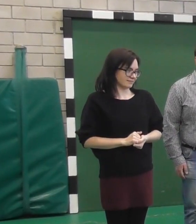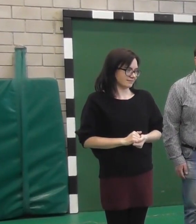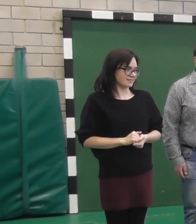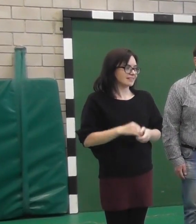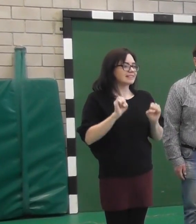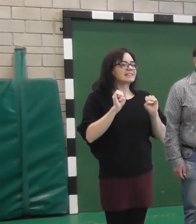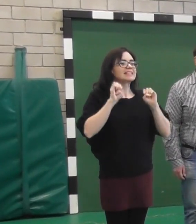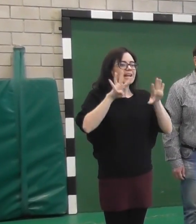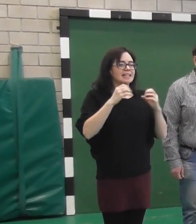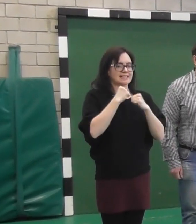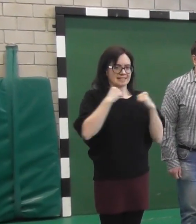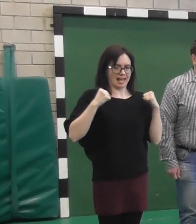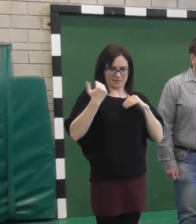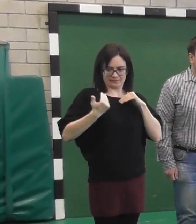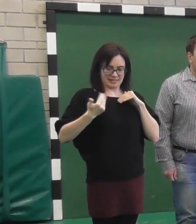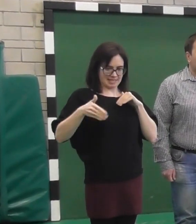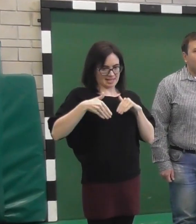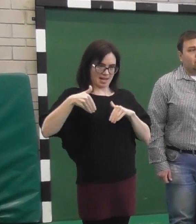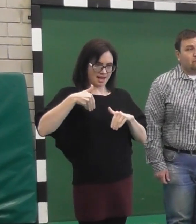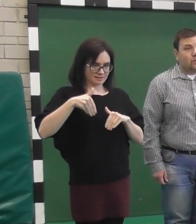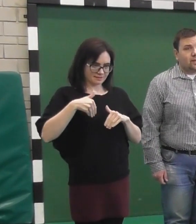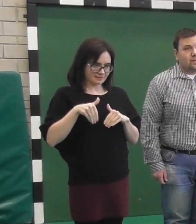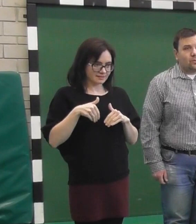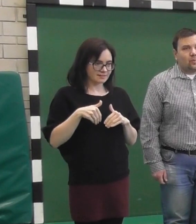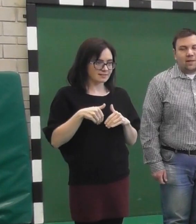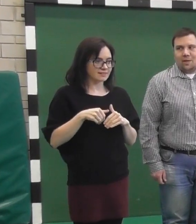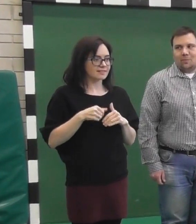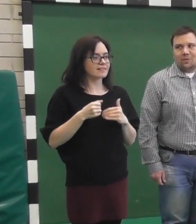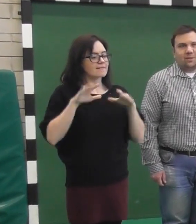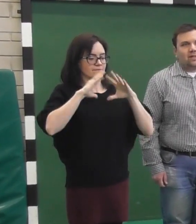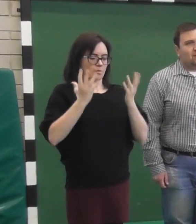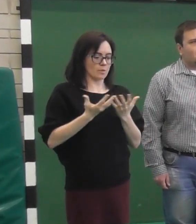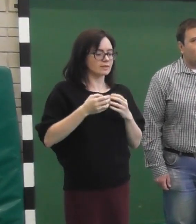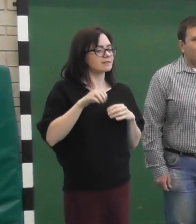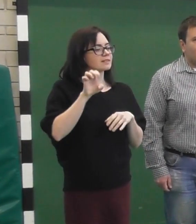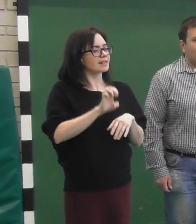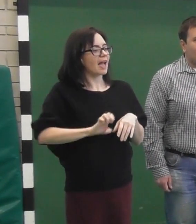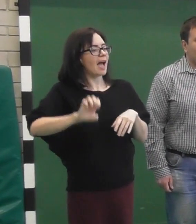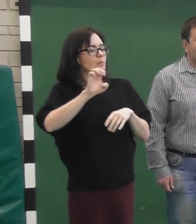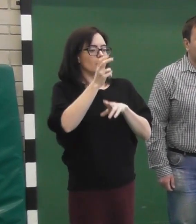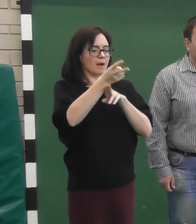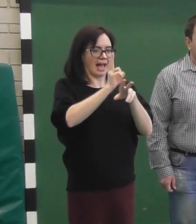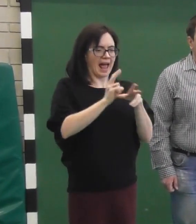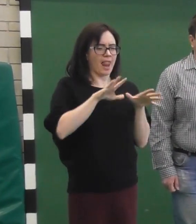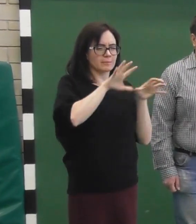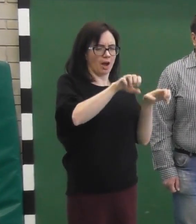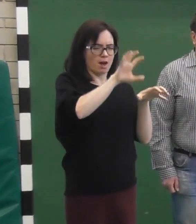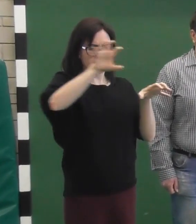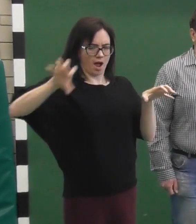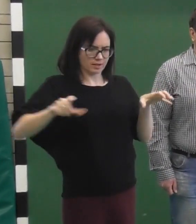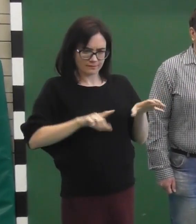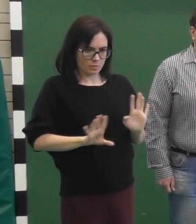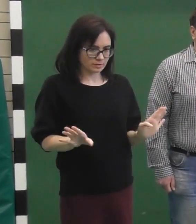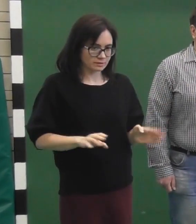19. század végére, ahol a Földet az európai államok gyarmatai alkották.